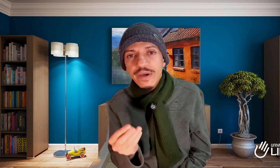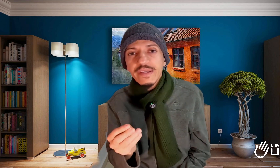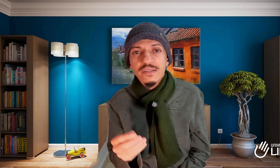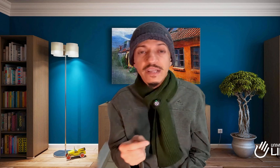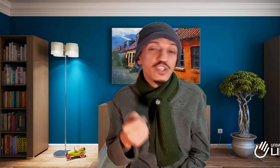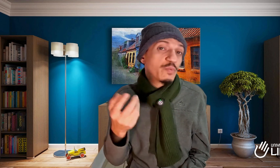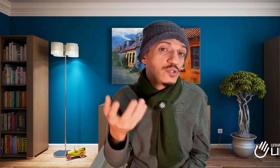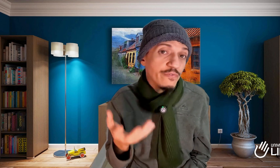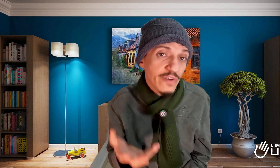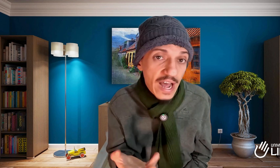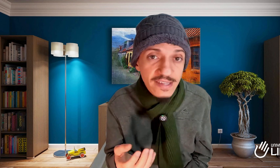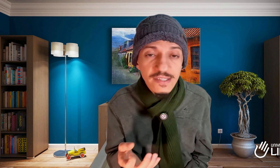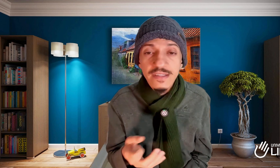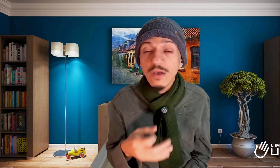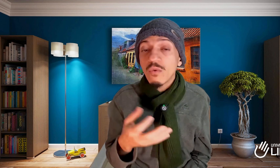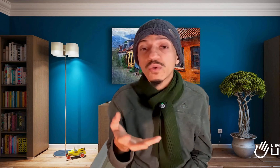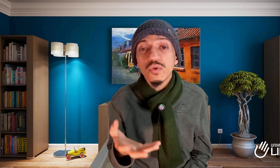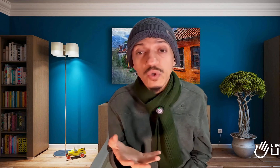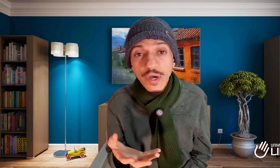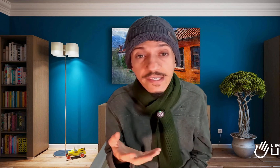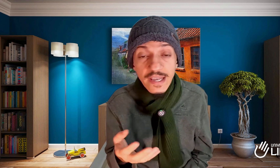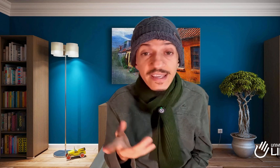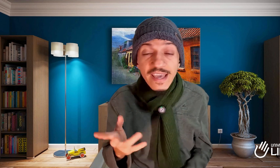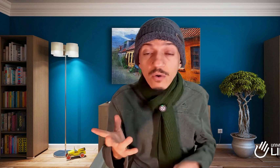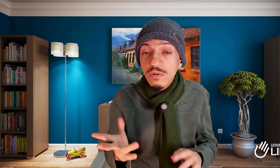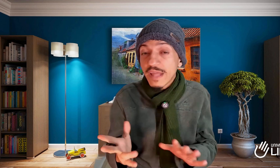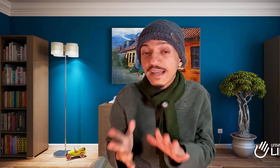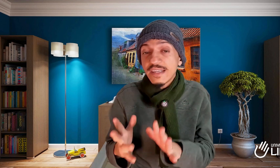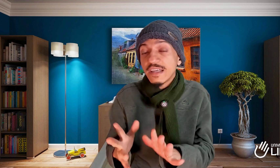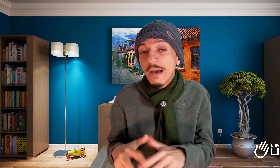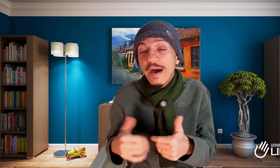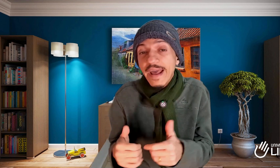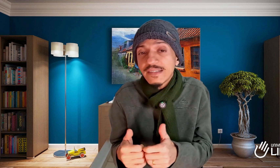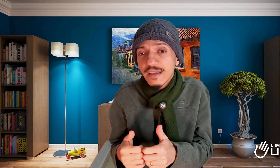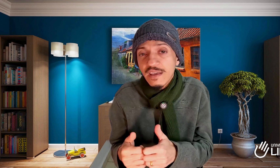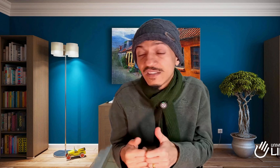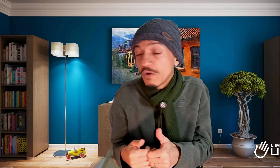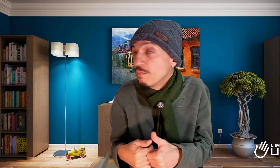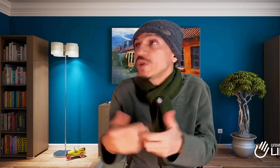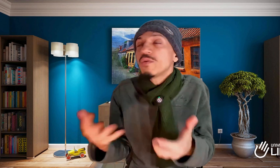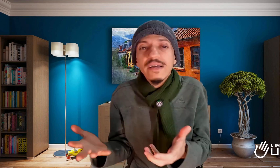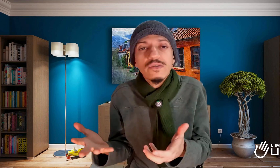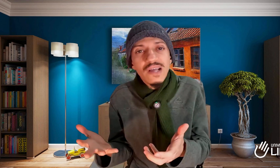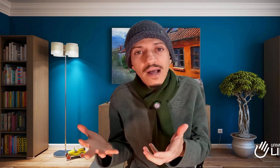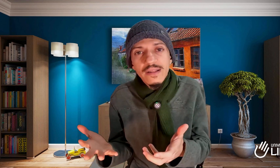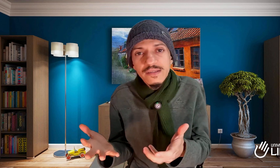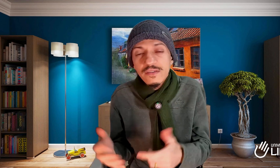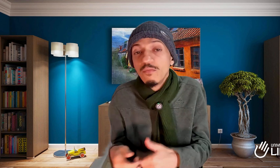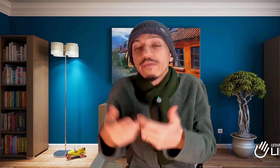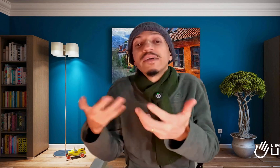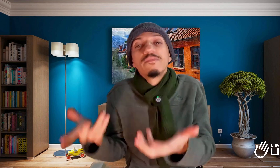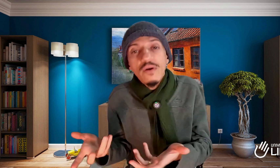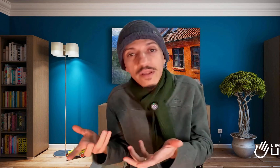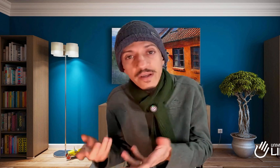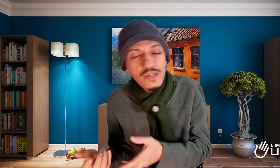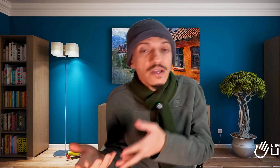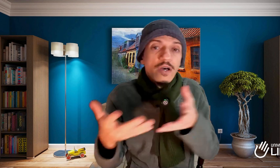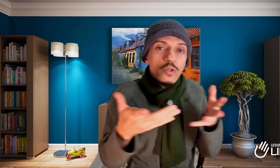tem tipos de frases, tem construções que acontecem, que aparecem, que são muito mais usadas, são muito mais importantes do que